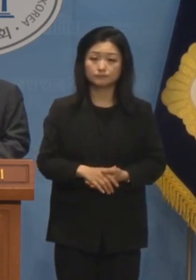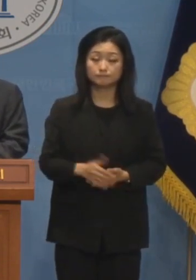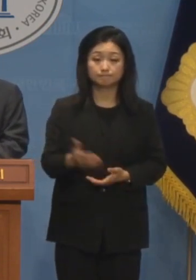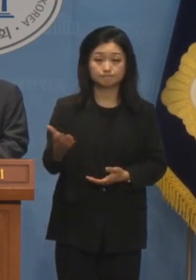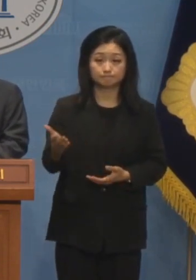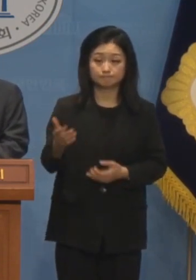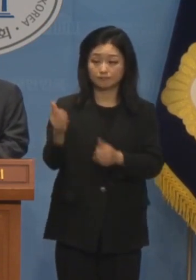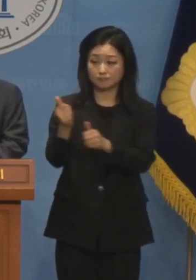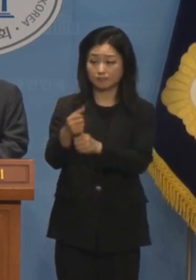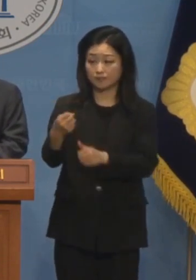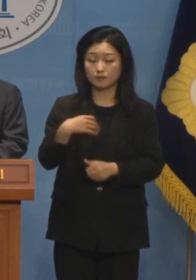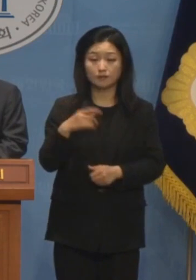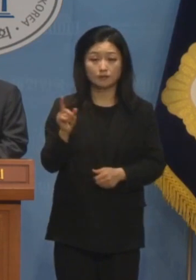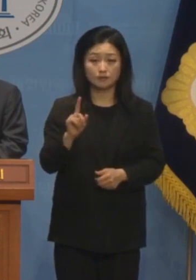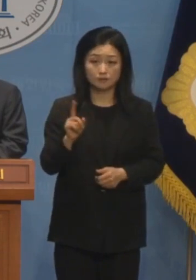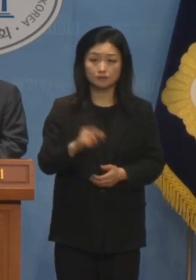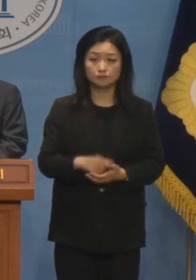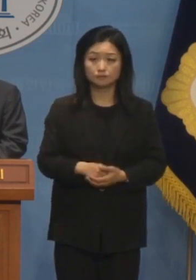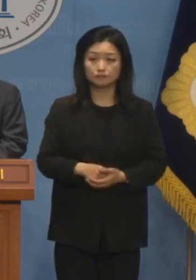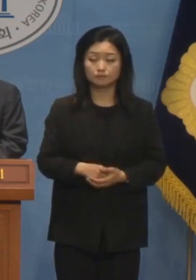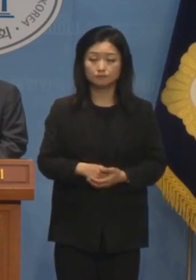고용노동부 차관의 답변은